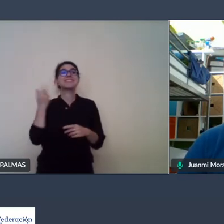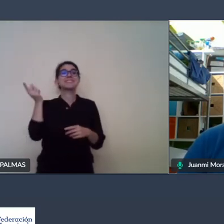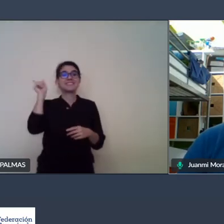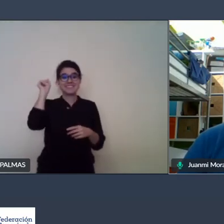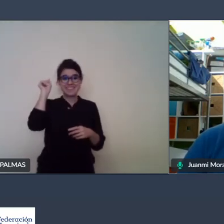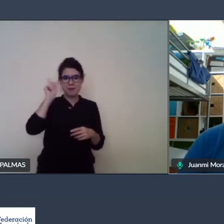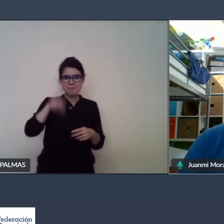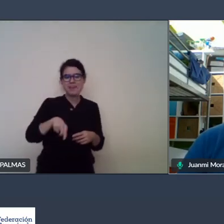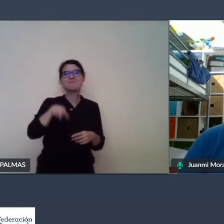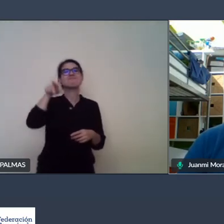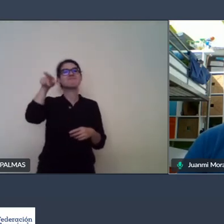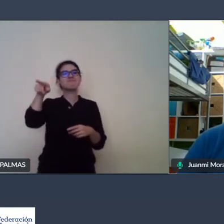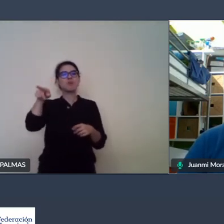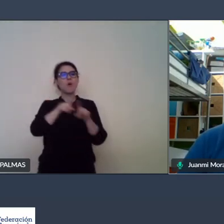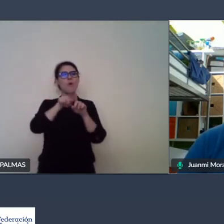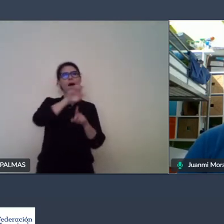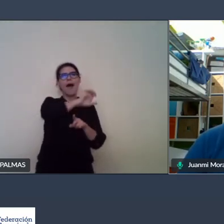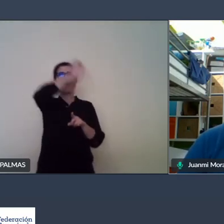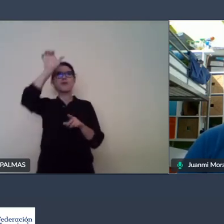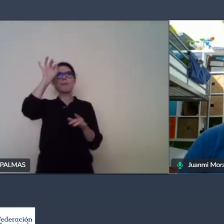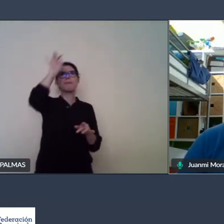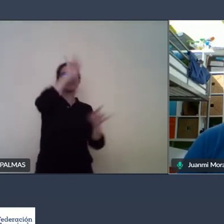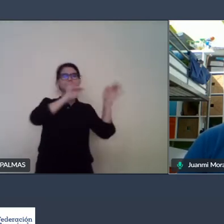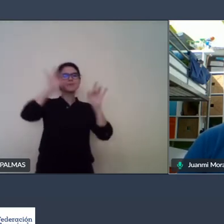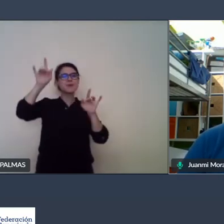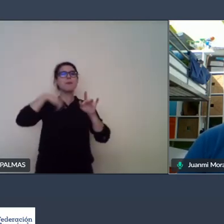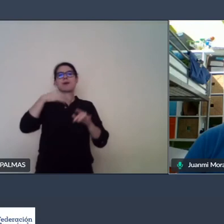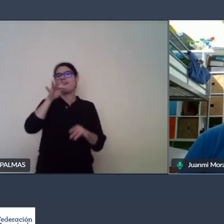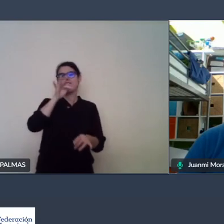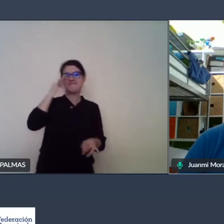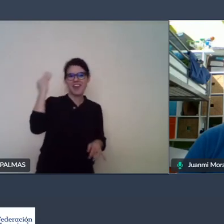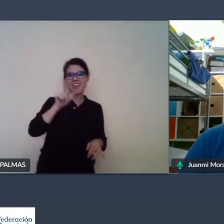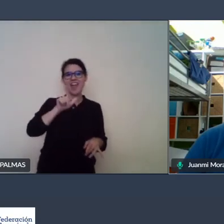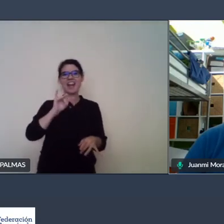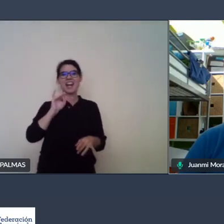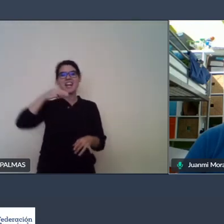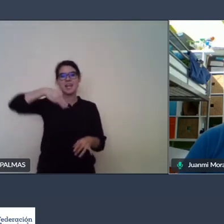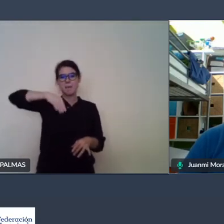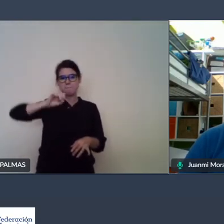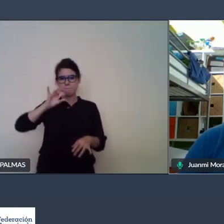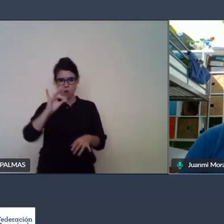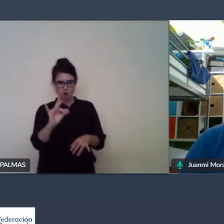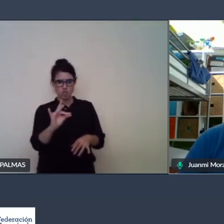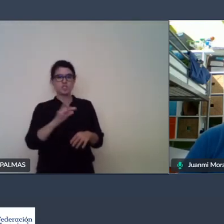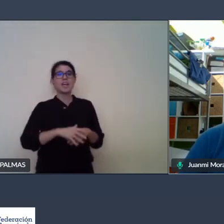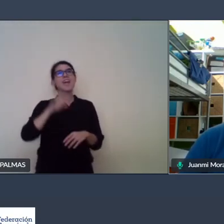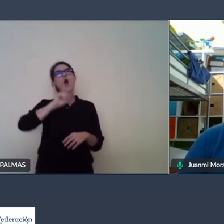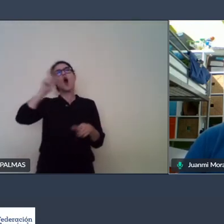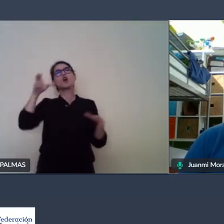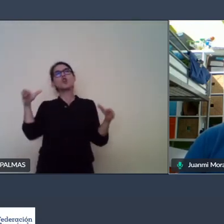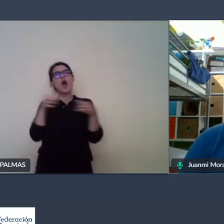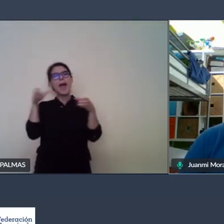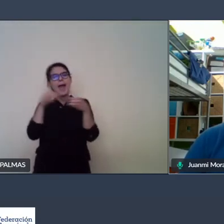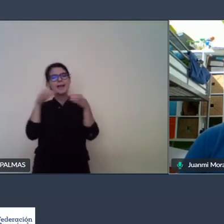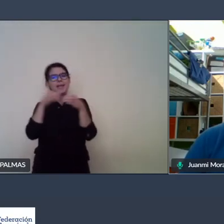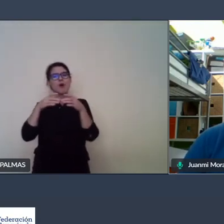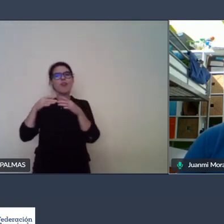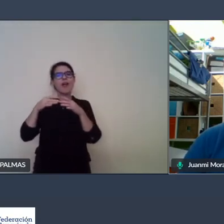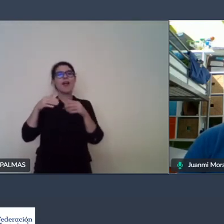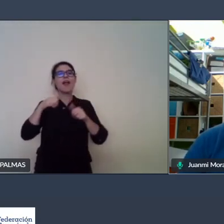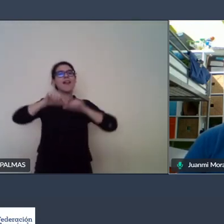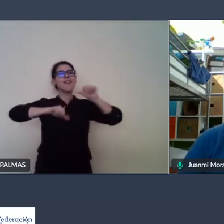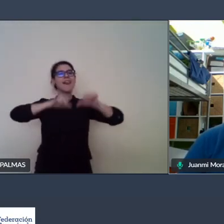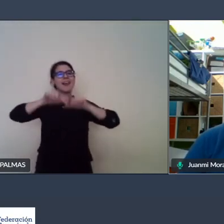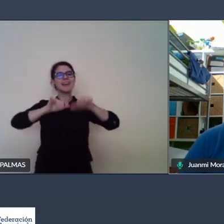Europa, jugando en el Limoges francés. Y también en un equipo de la Liga iraní, que si no recuerdo